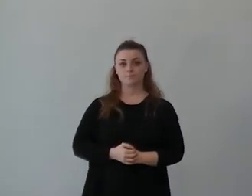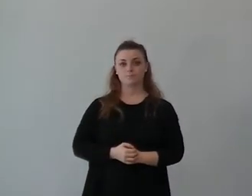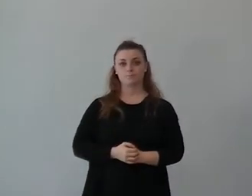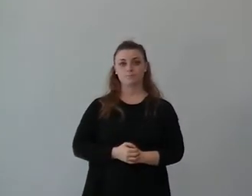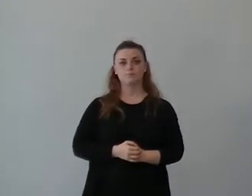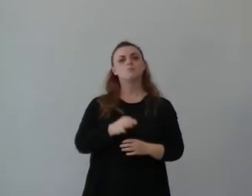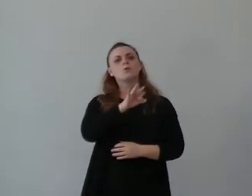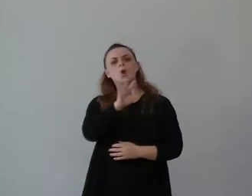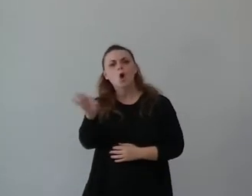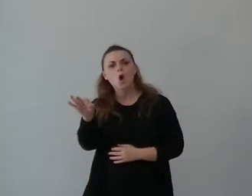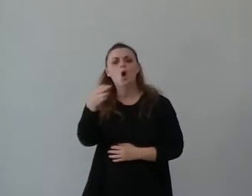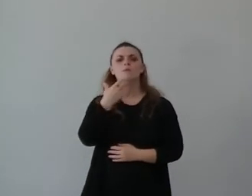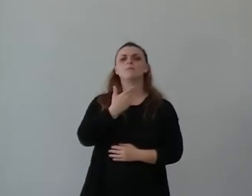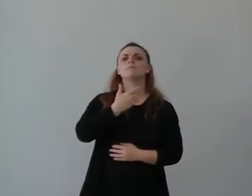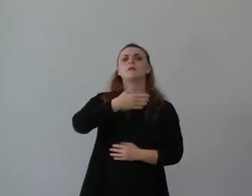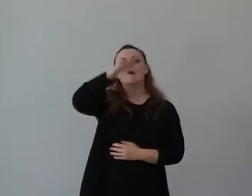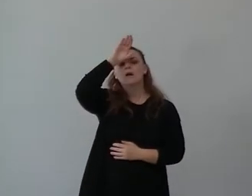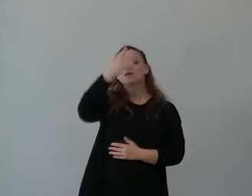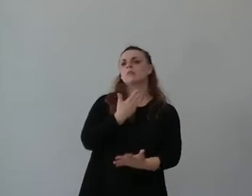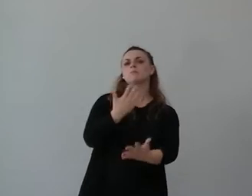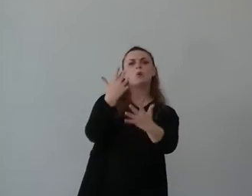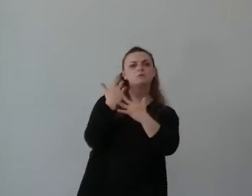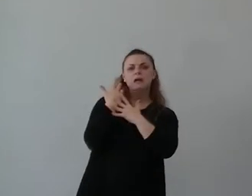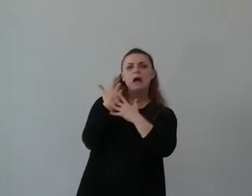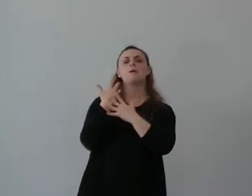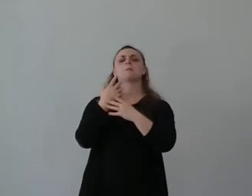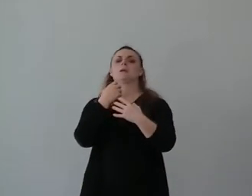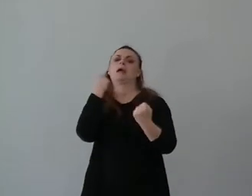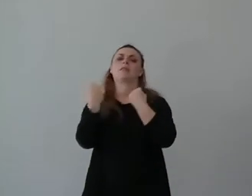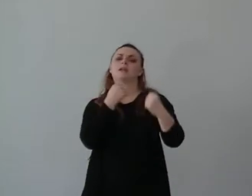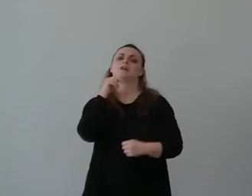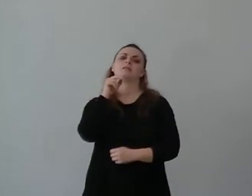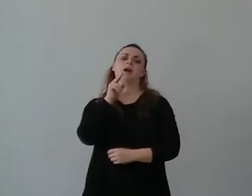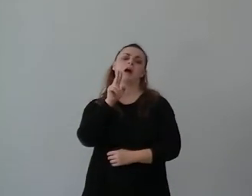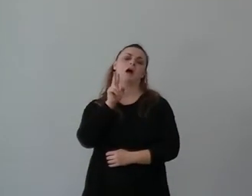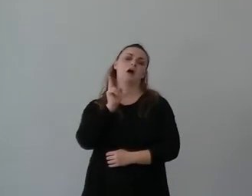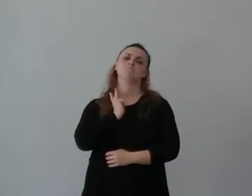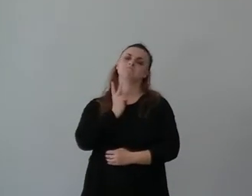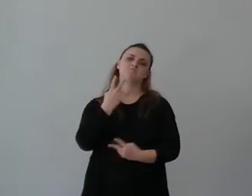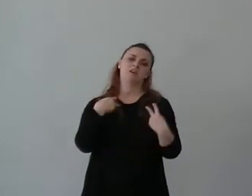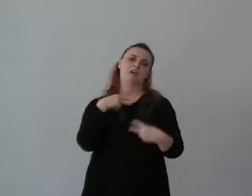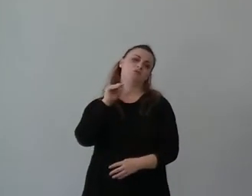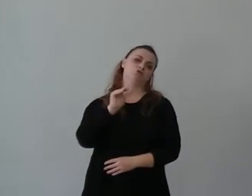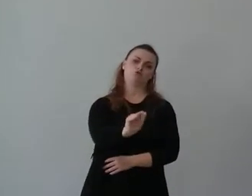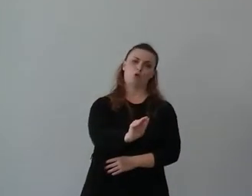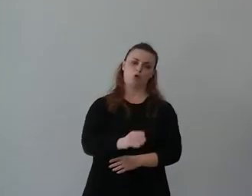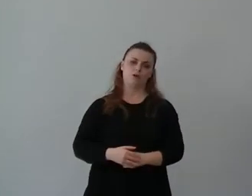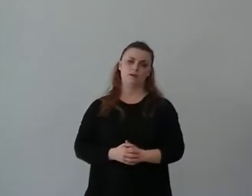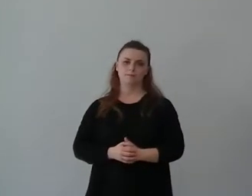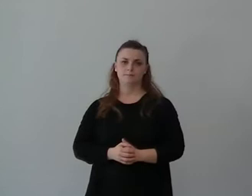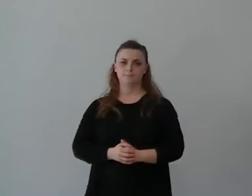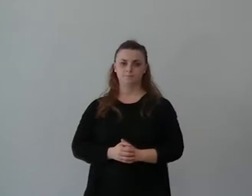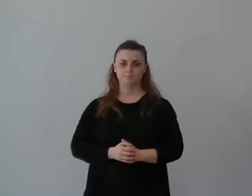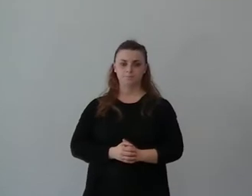responsabili in autorità nelle nostre amministrazioni locali. We specifically also need to be praying for the Pauls, or